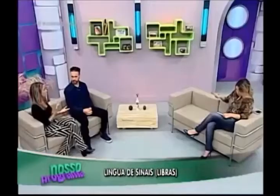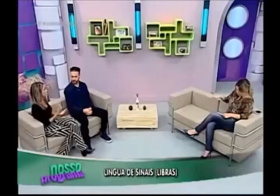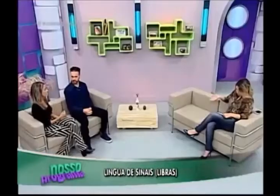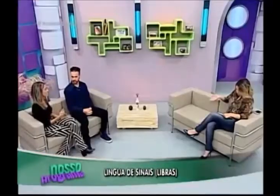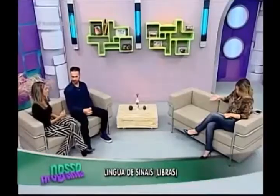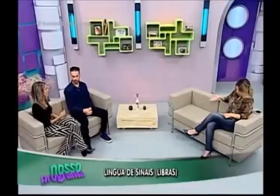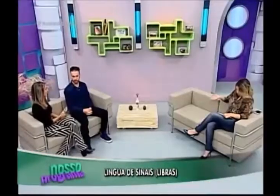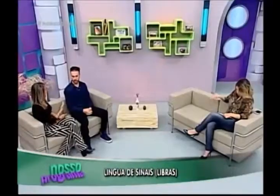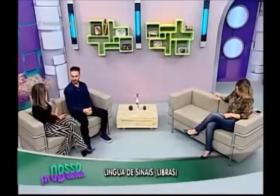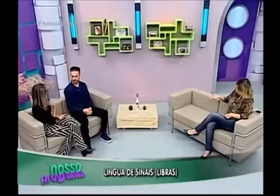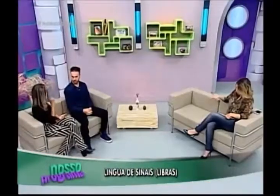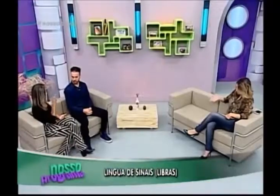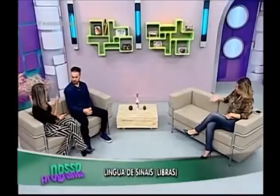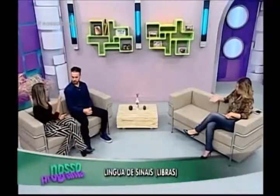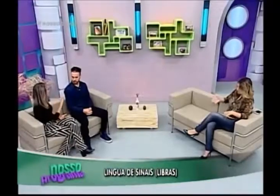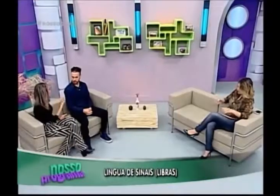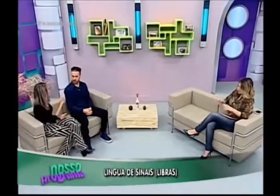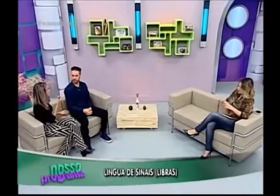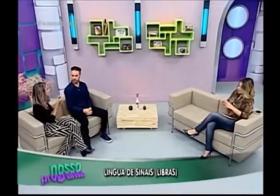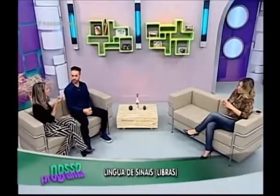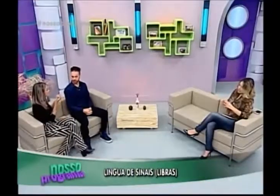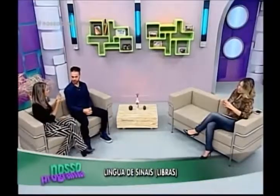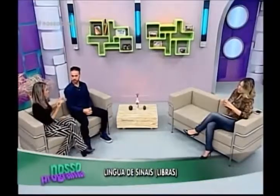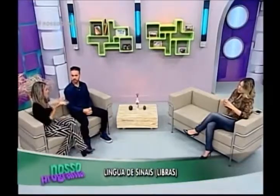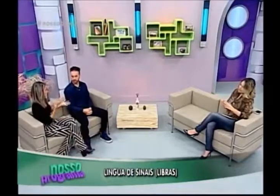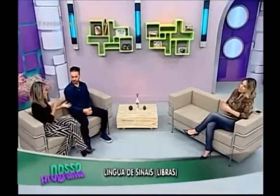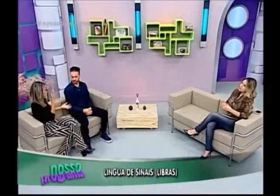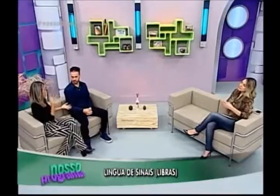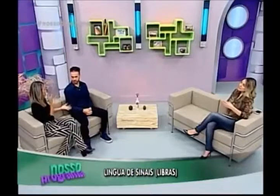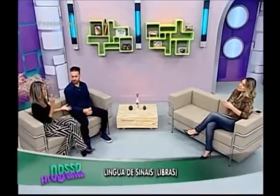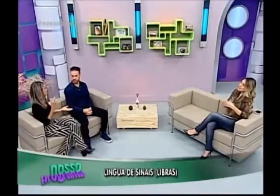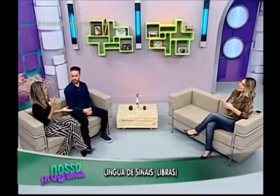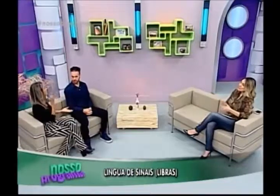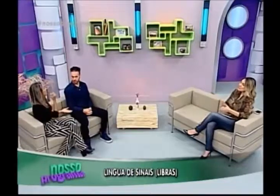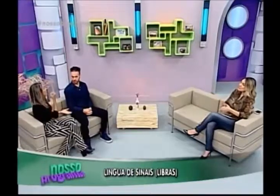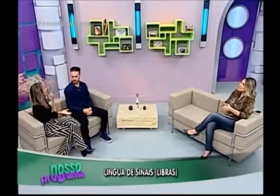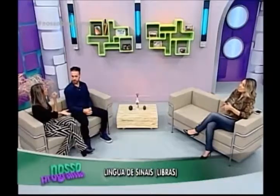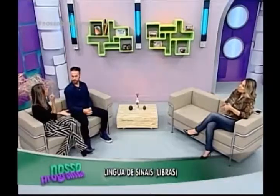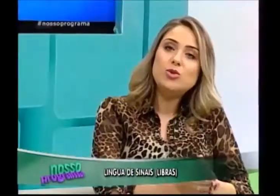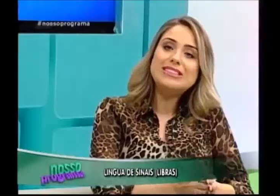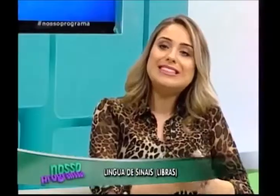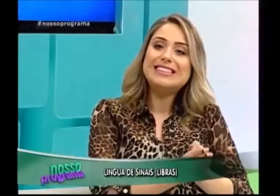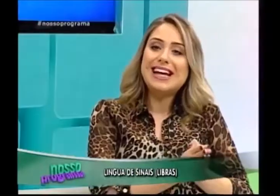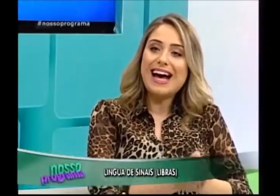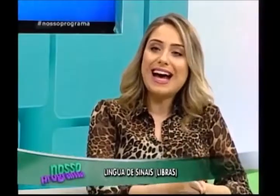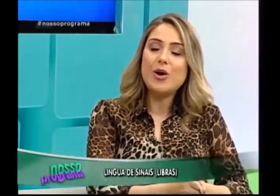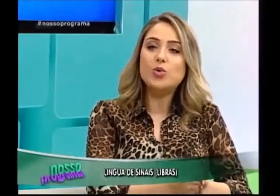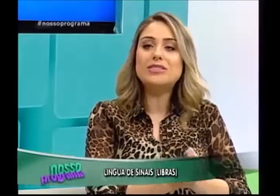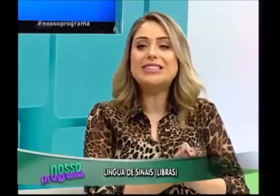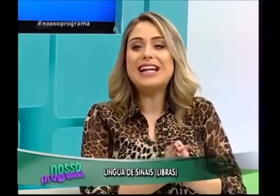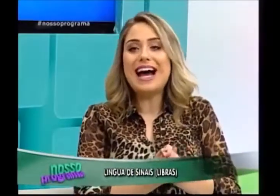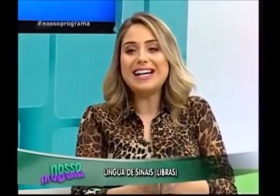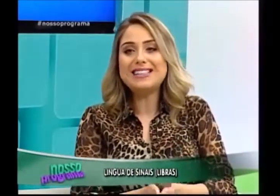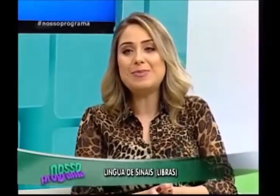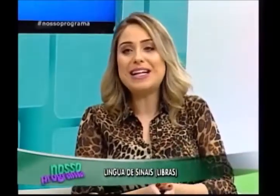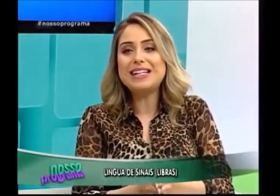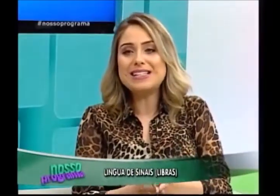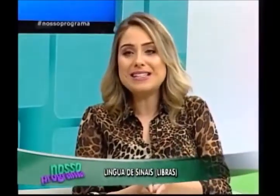ou se o Helder prefere falar. Eu queria entender a importância de, desde cedo, ensinar os sinais para a